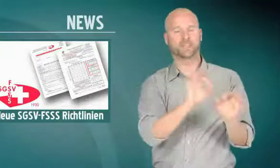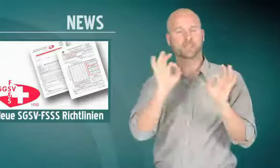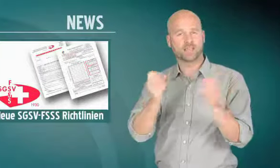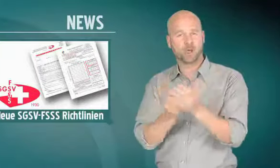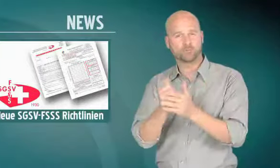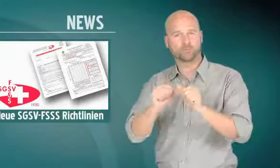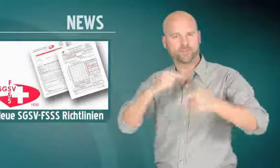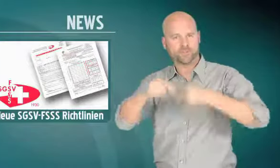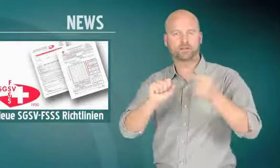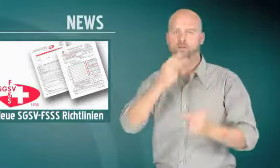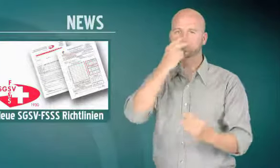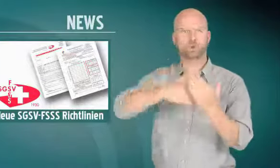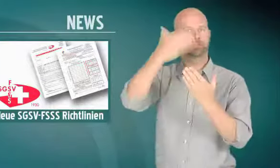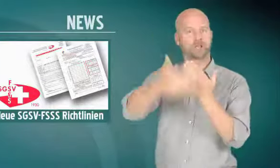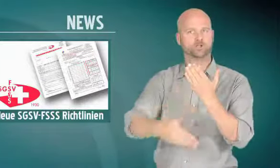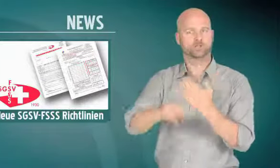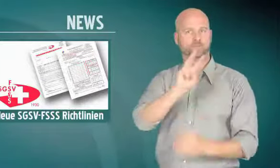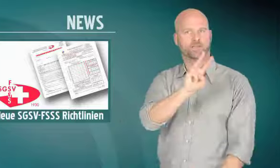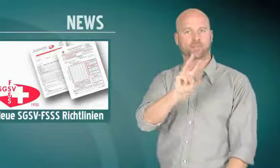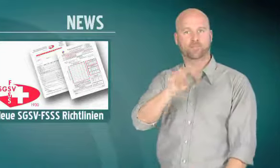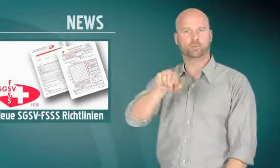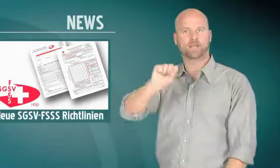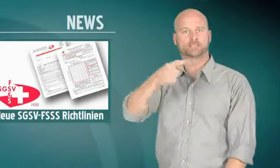Das genaue Vorgehen kann auf der Homepage